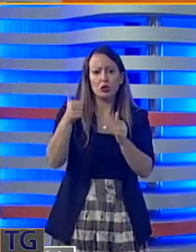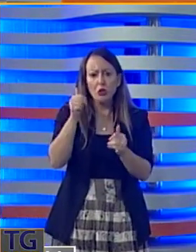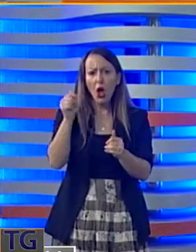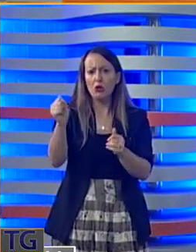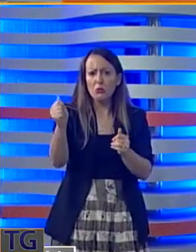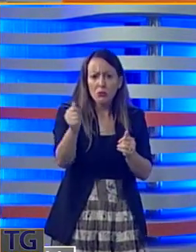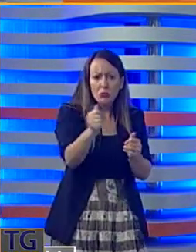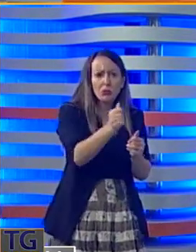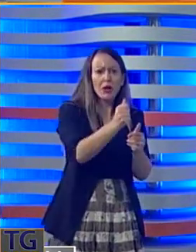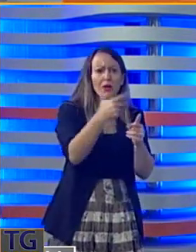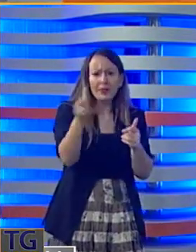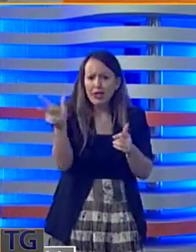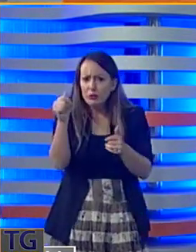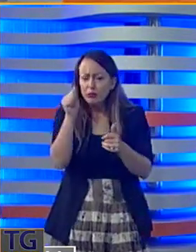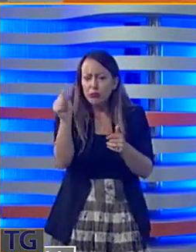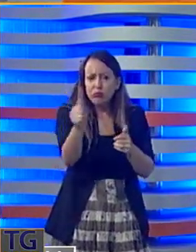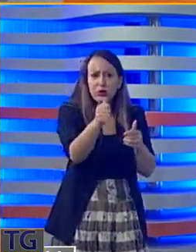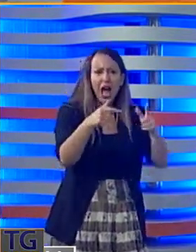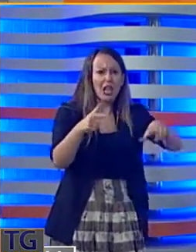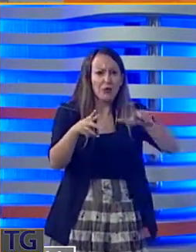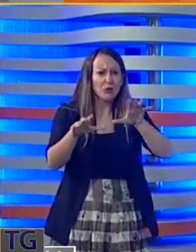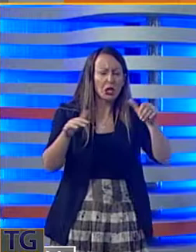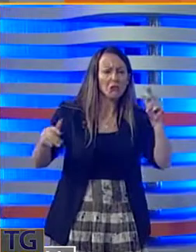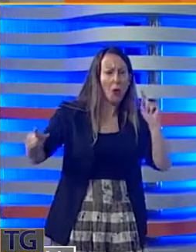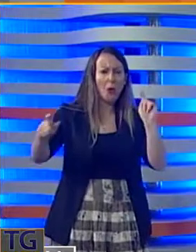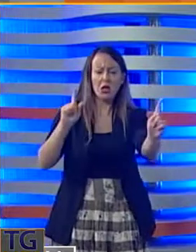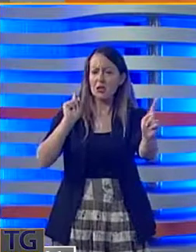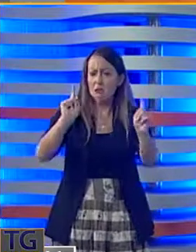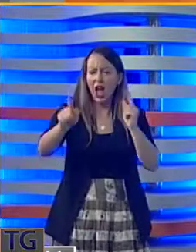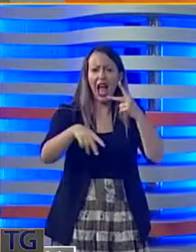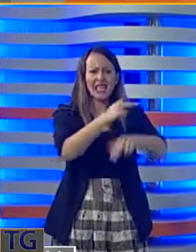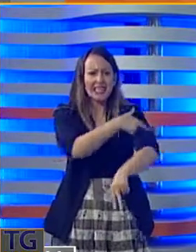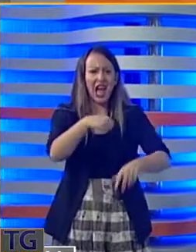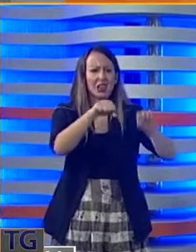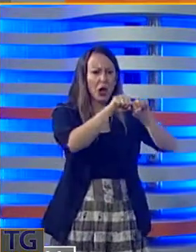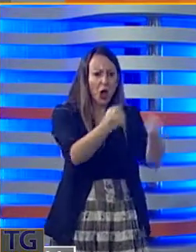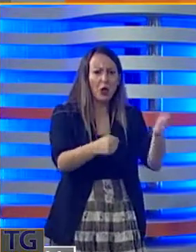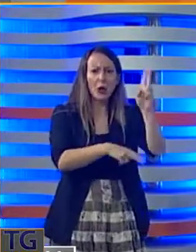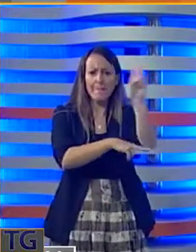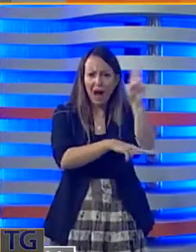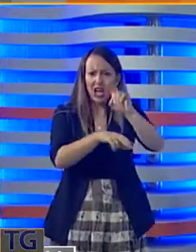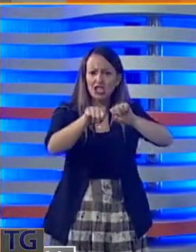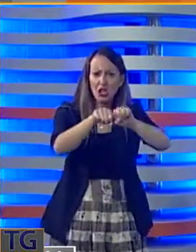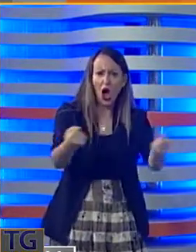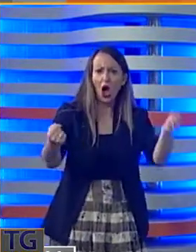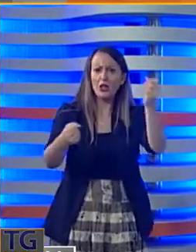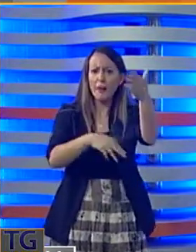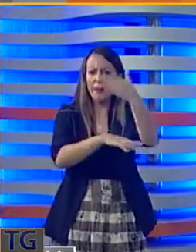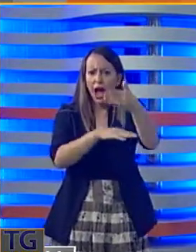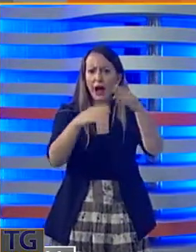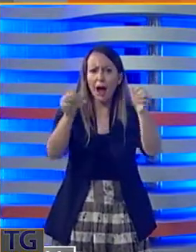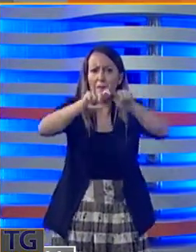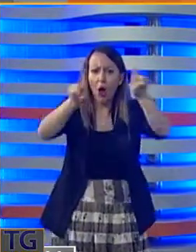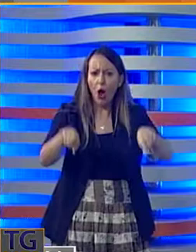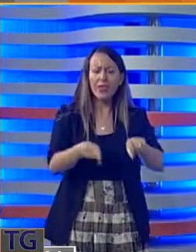corsia, i sanitari rotti nei bagni e le porte danneggiate. Dopo la segnalazione, i carabinieri del